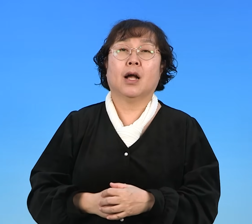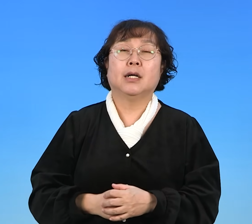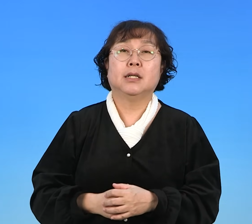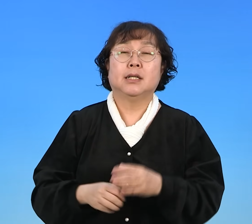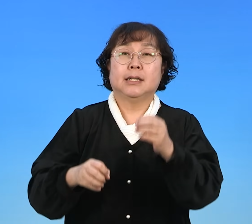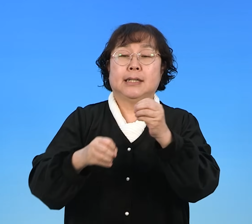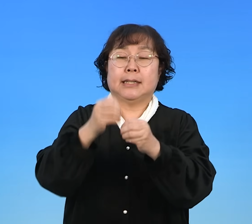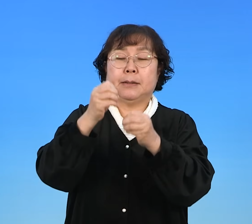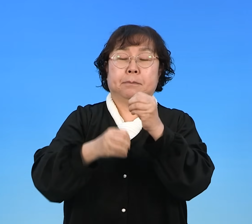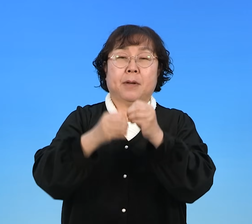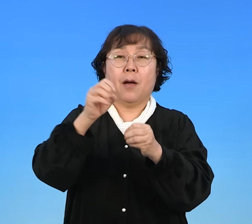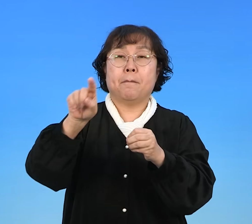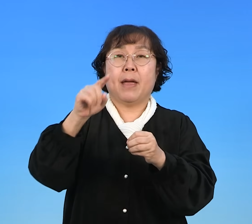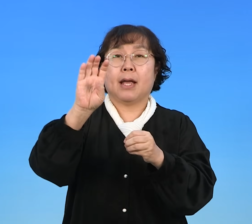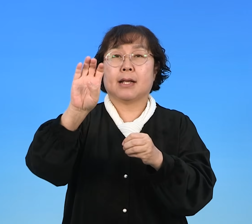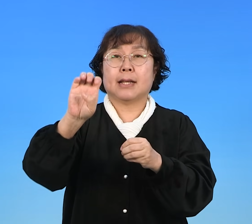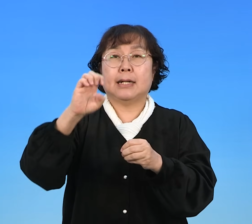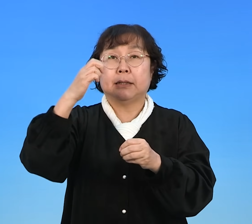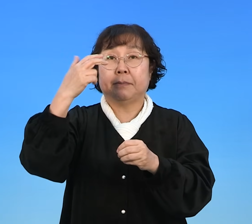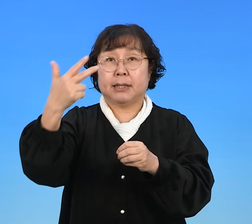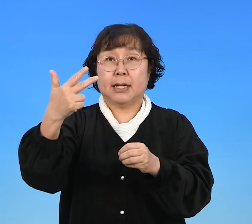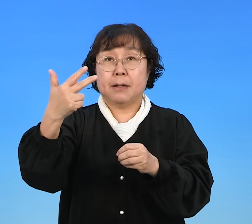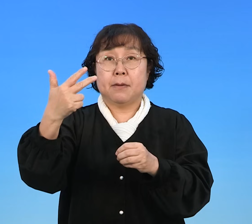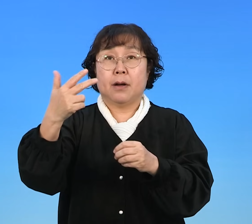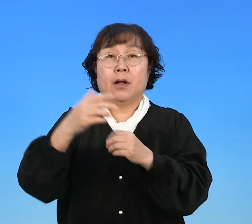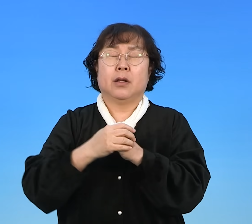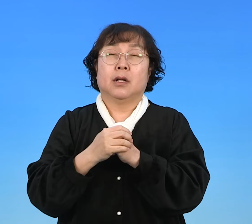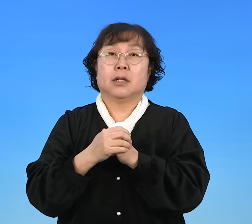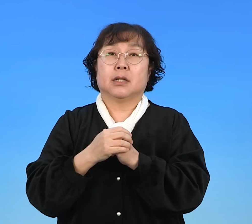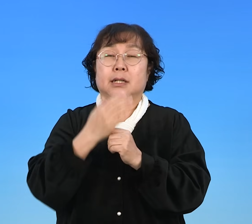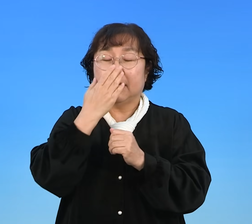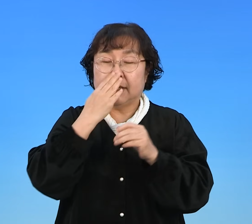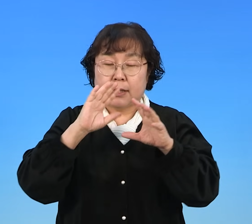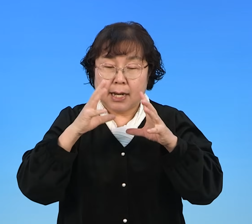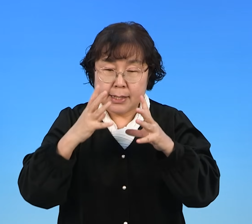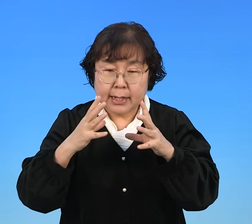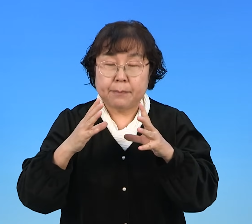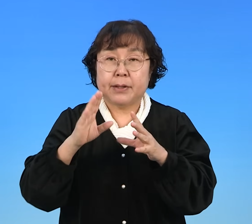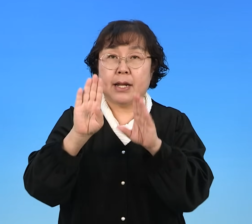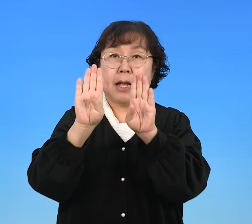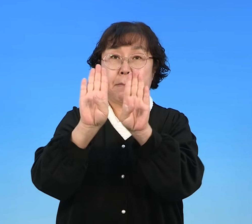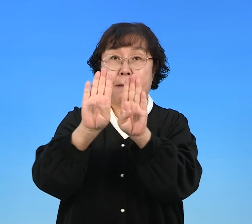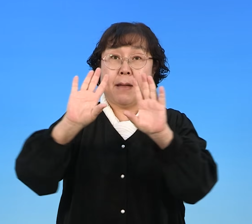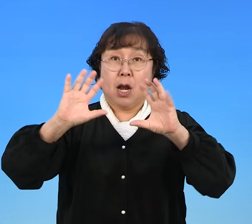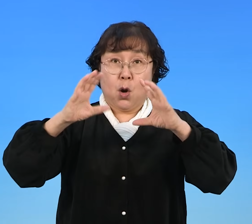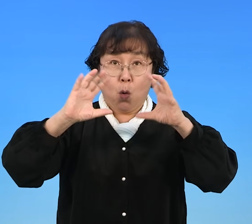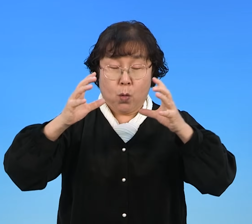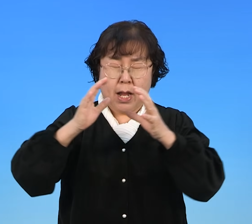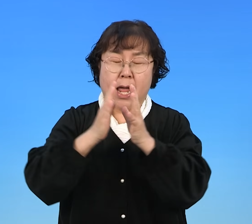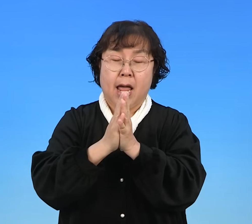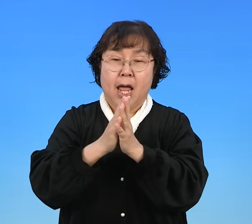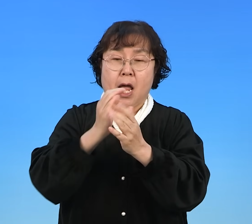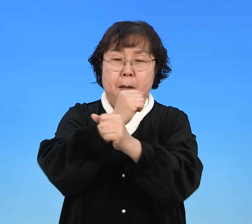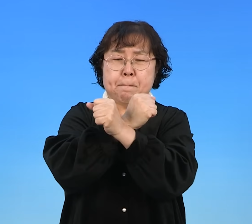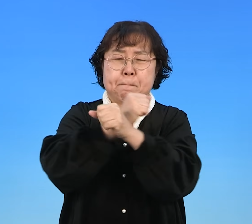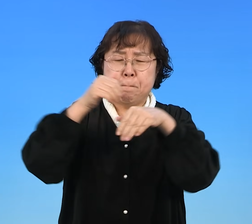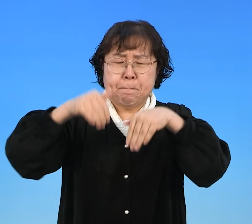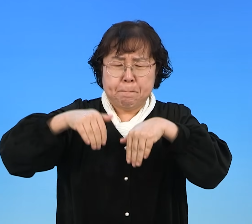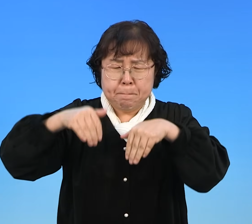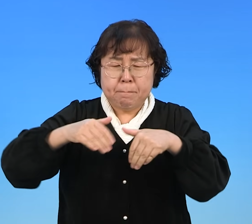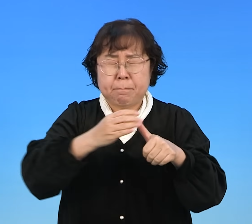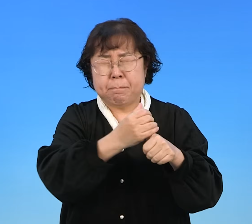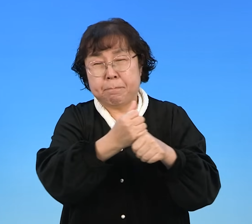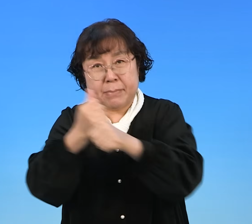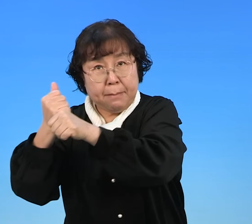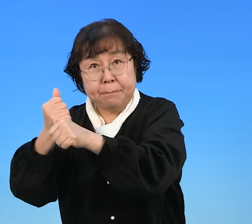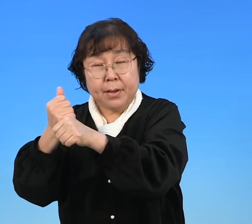실제로 이 시편 147편은 이스라엘 백성들이 바벨론의 포로로 끌려가는 그 비참한 역사,